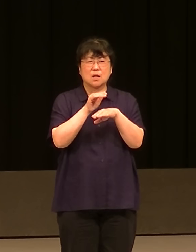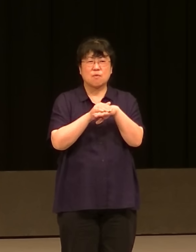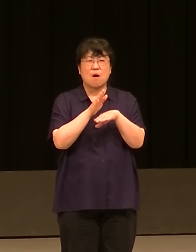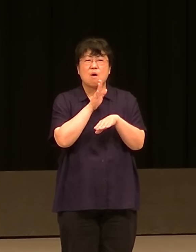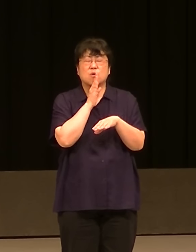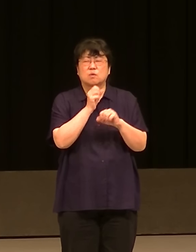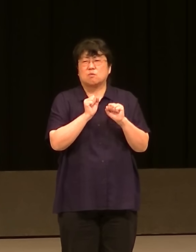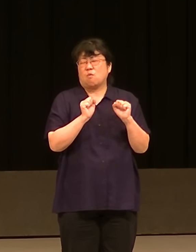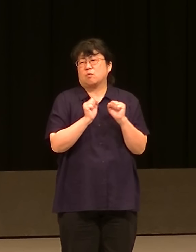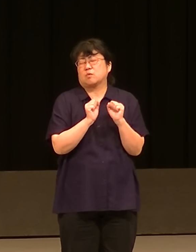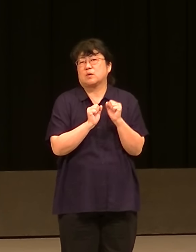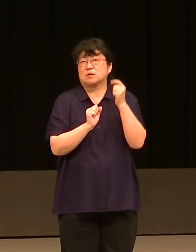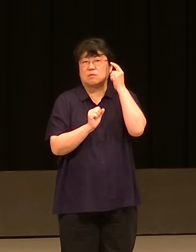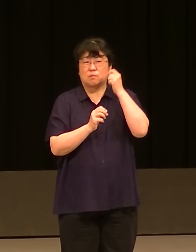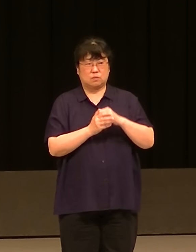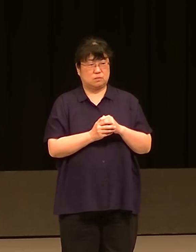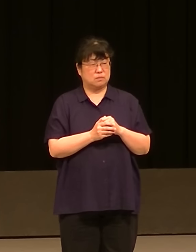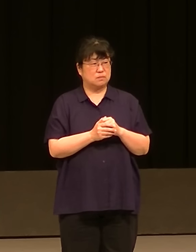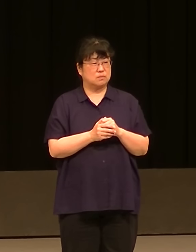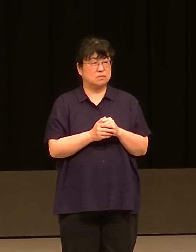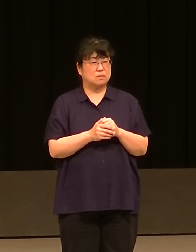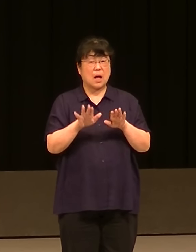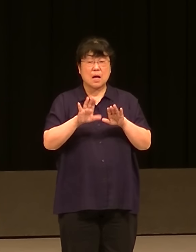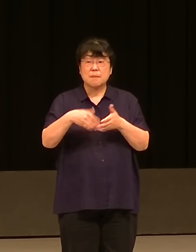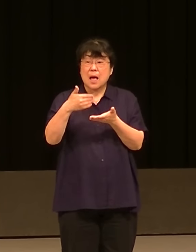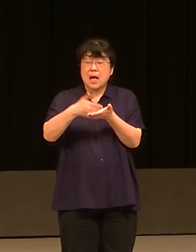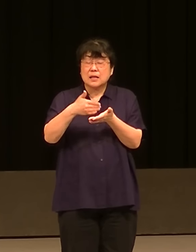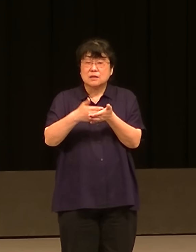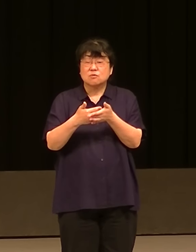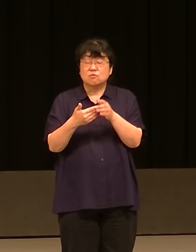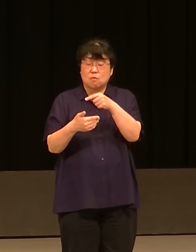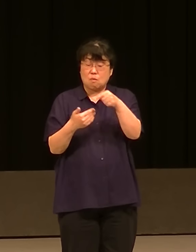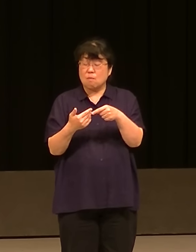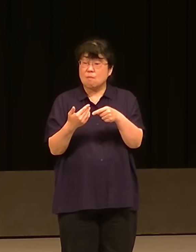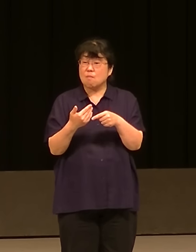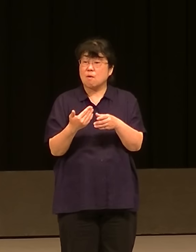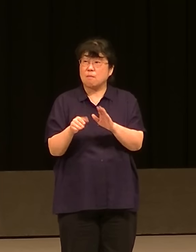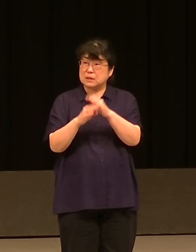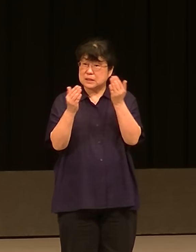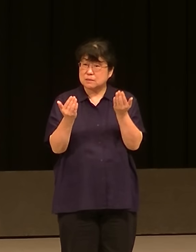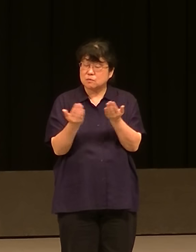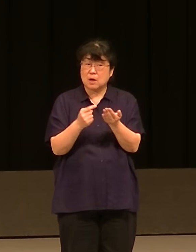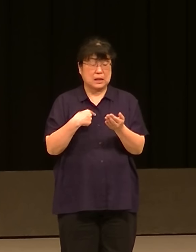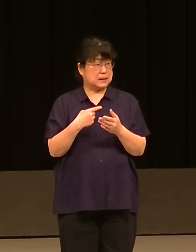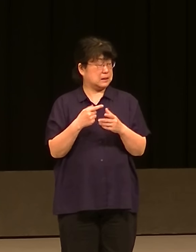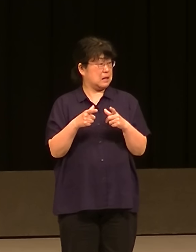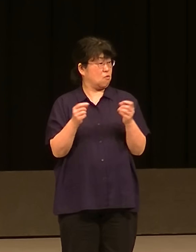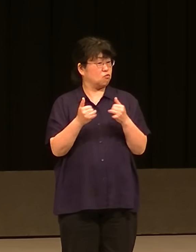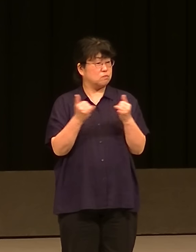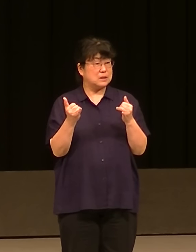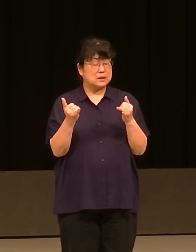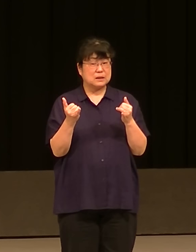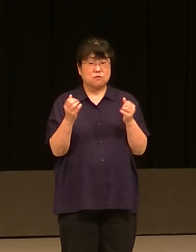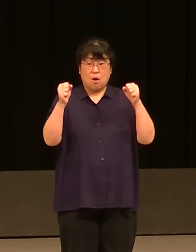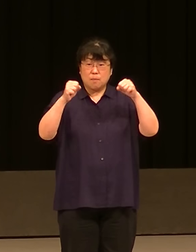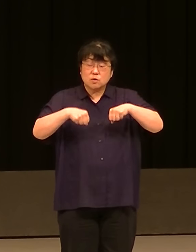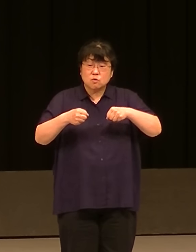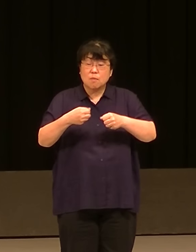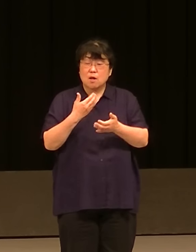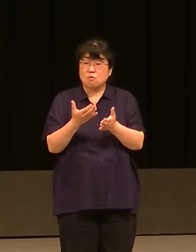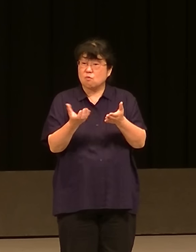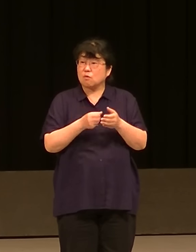しいことですし、今申し上げましたことのどの一つをとっても我々日本国民には断りなしで